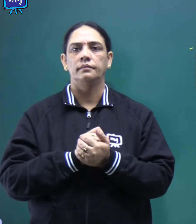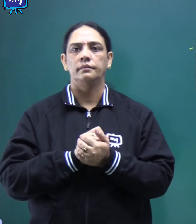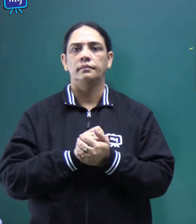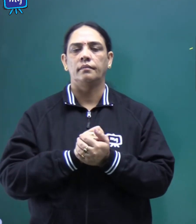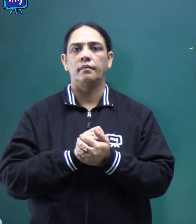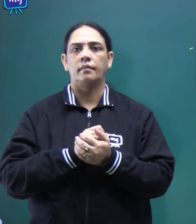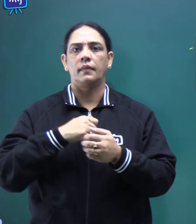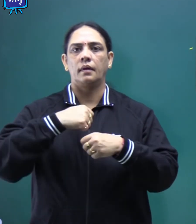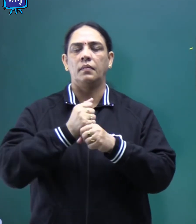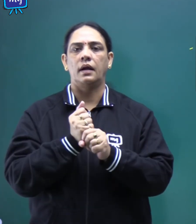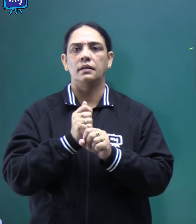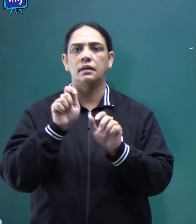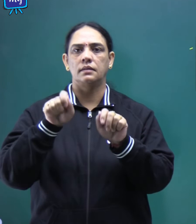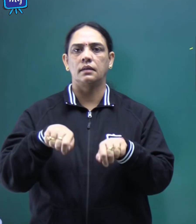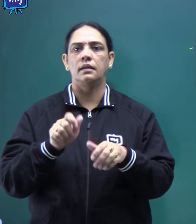खींची जा सकती हैं?